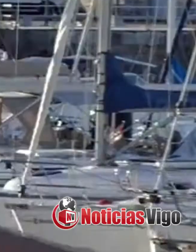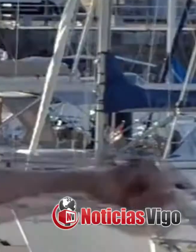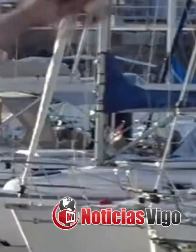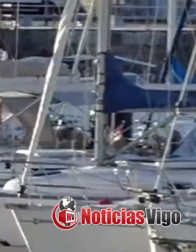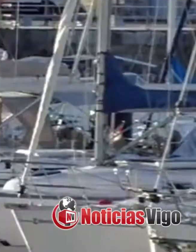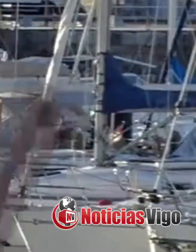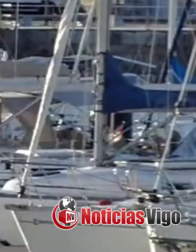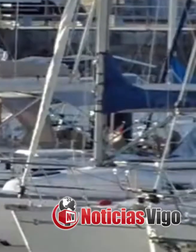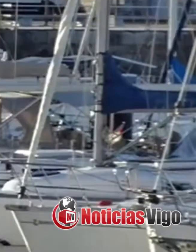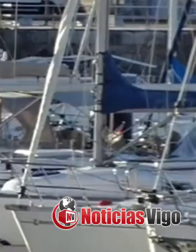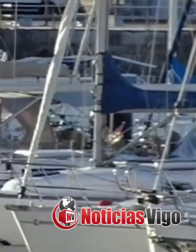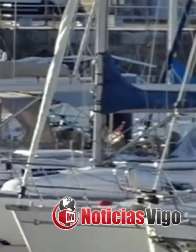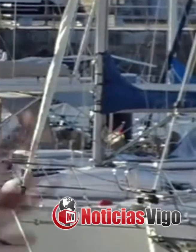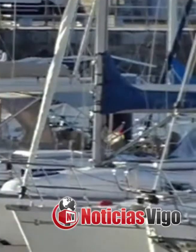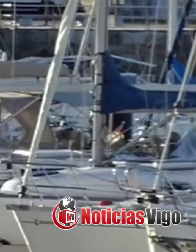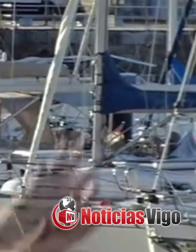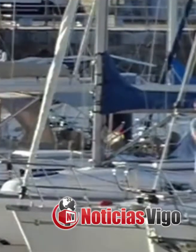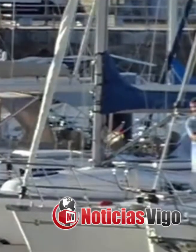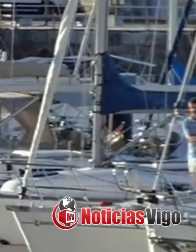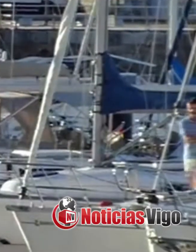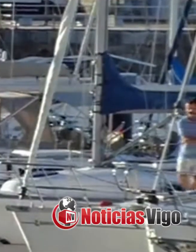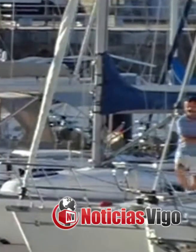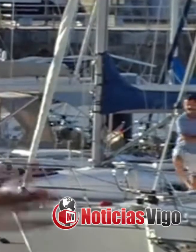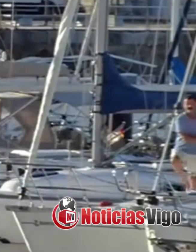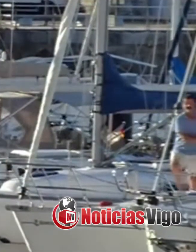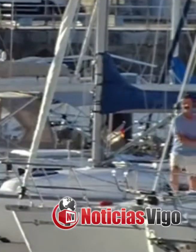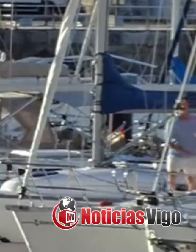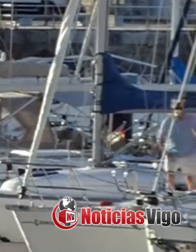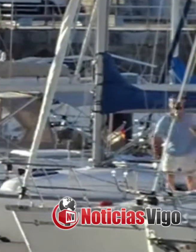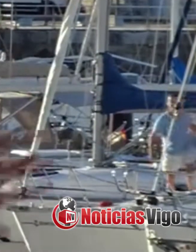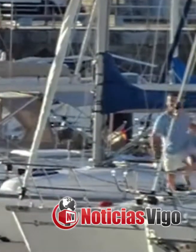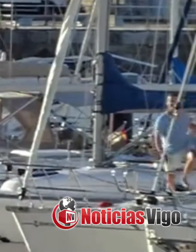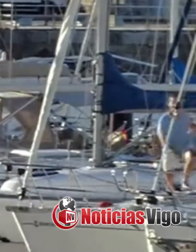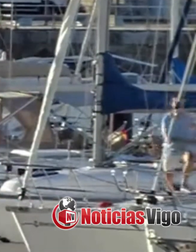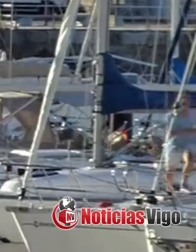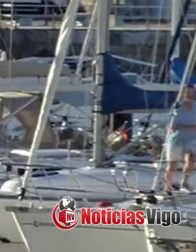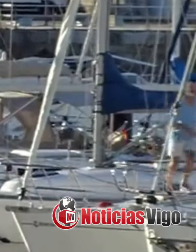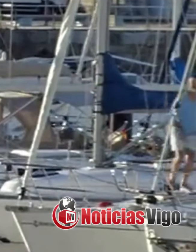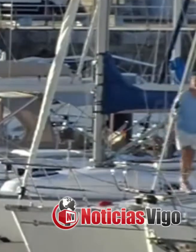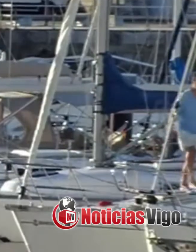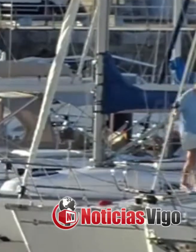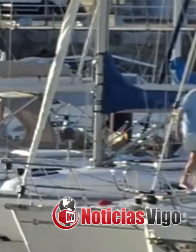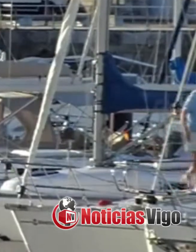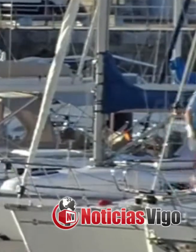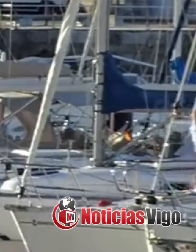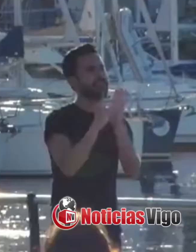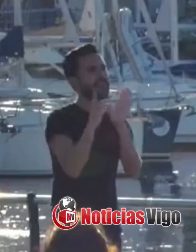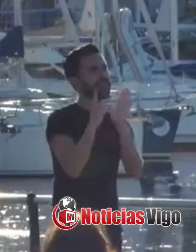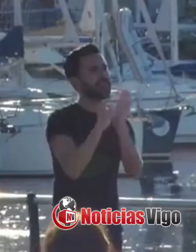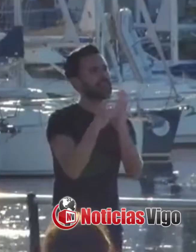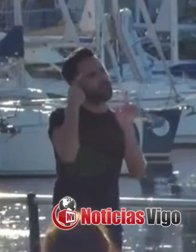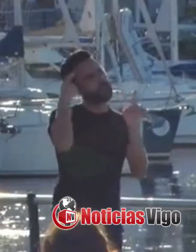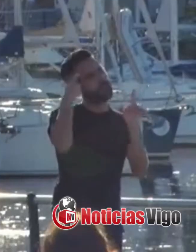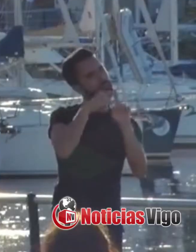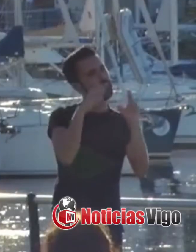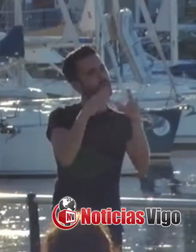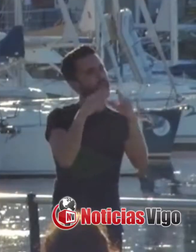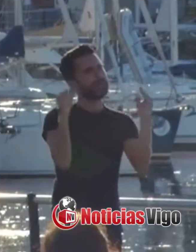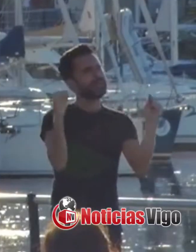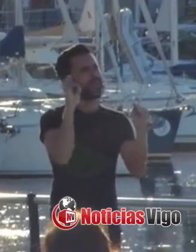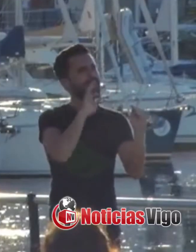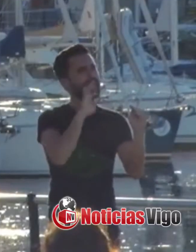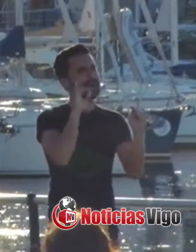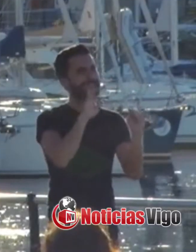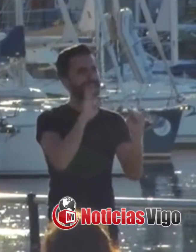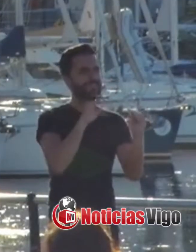Presentaron, aproveitándose da COVID, un decreto que quería cargarse as universidades galegas para convertilas nunha